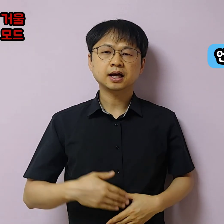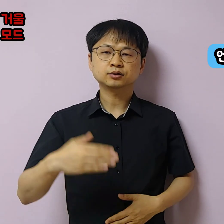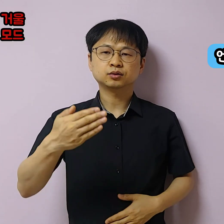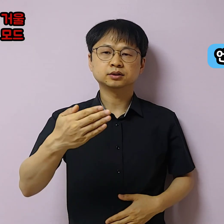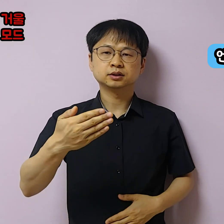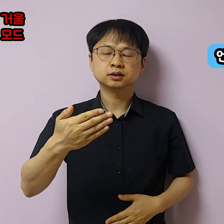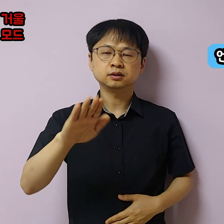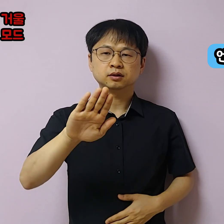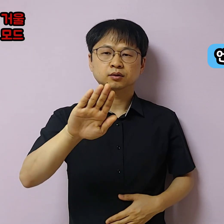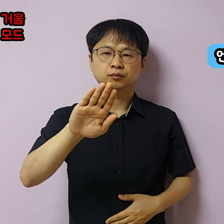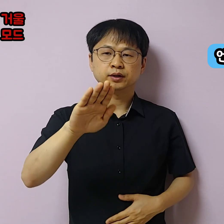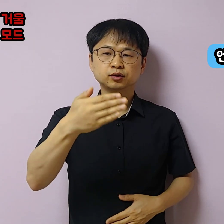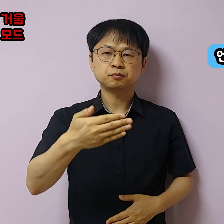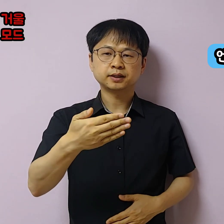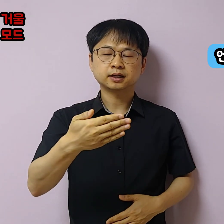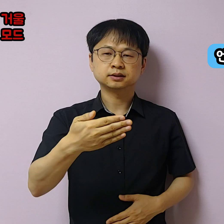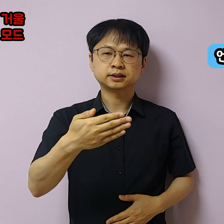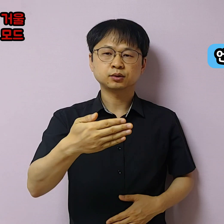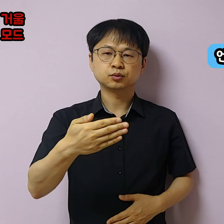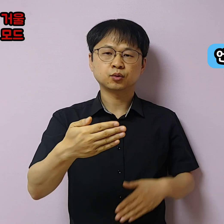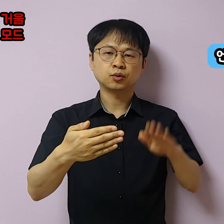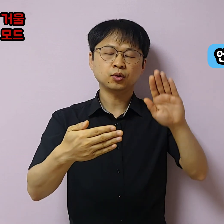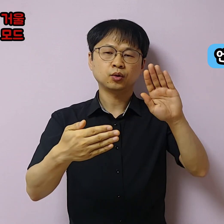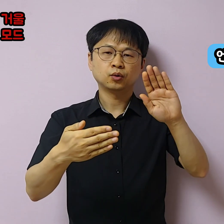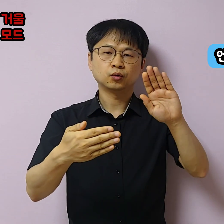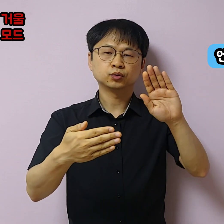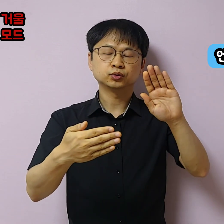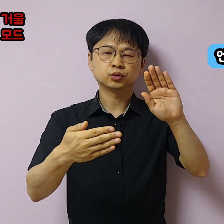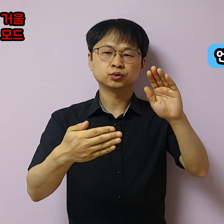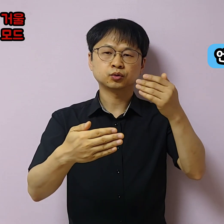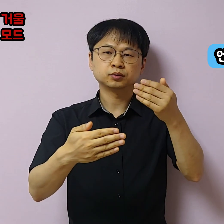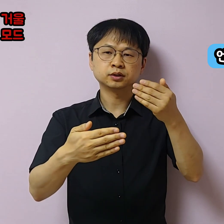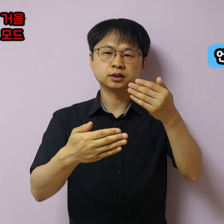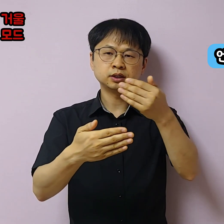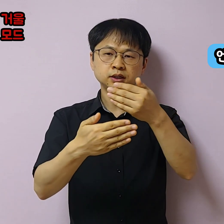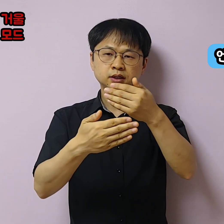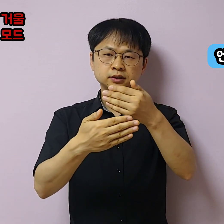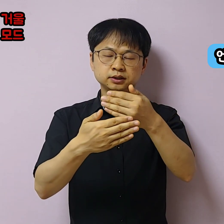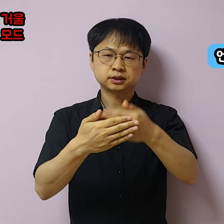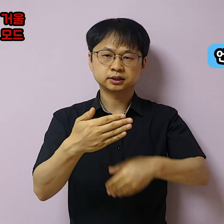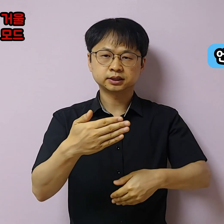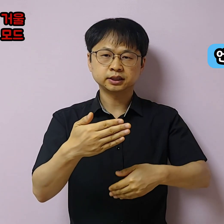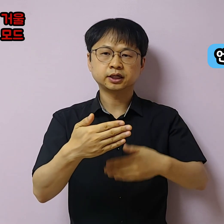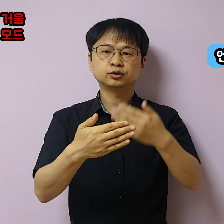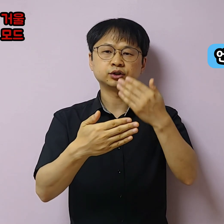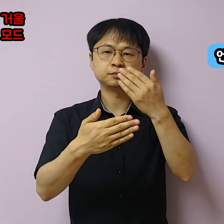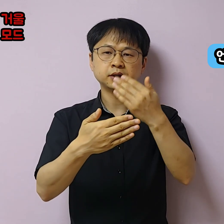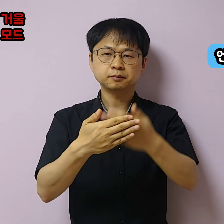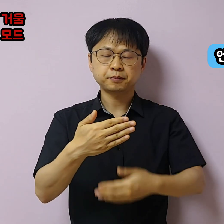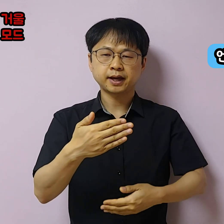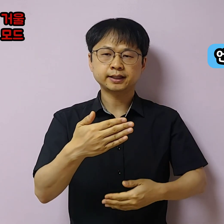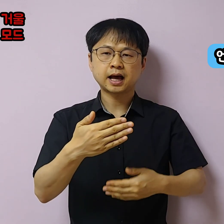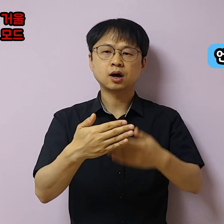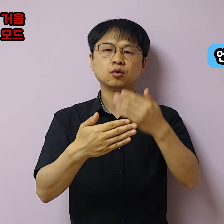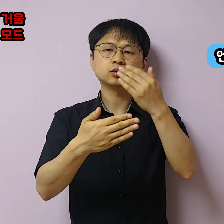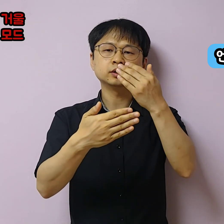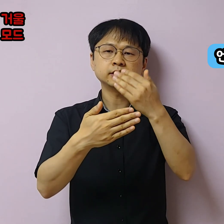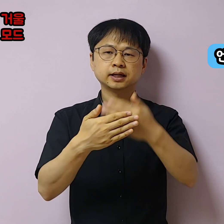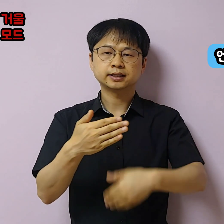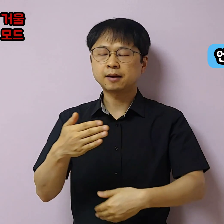남다 수어는 왼손바닥을 세우고 오른손 손등을 스치듯이 내려주시면 빼다 혹은